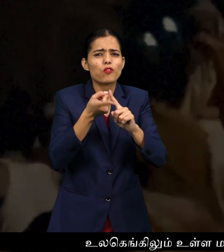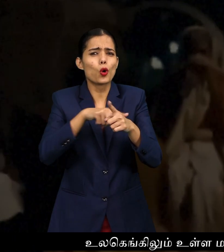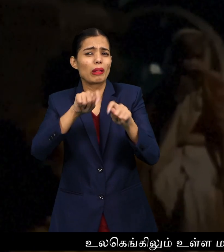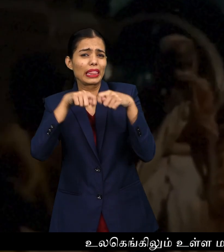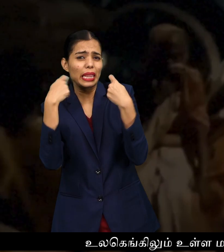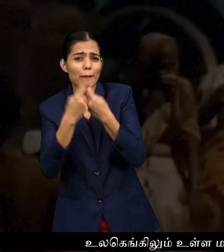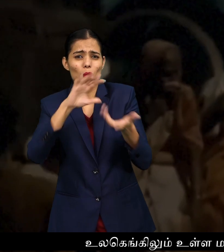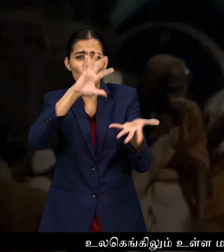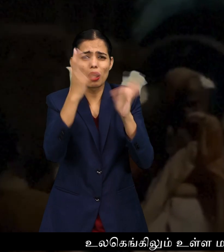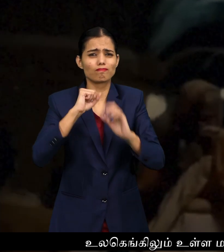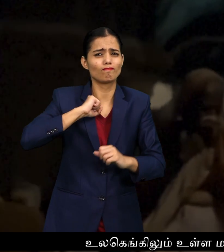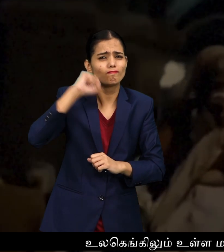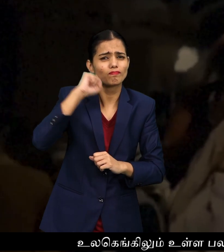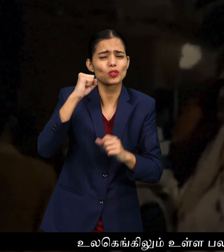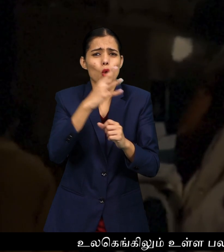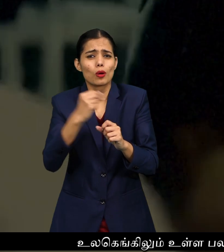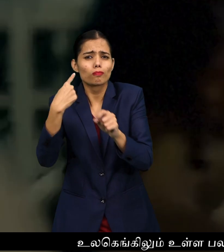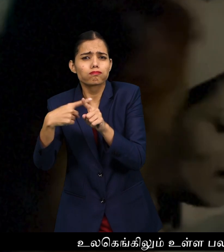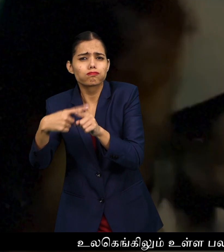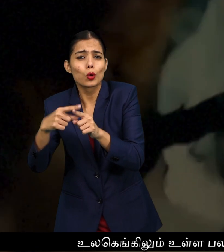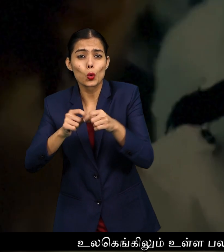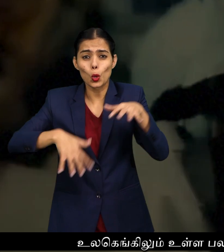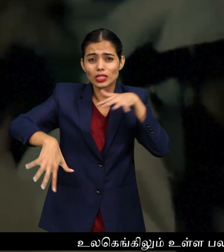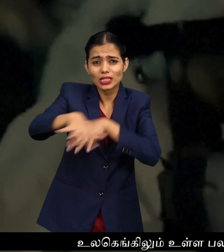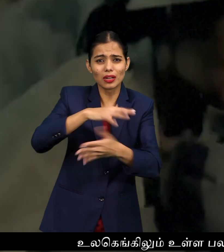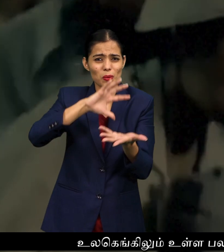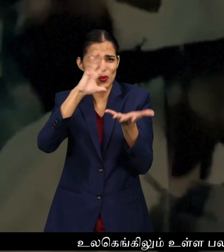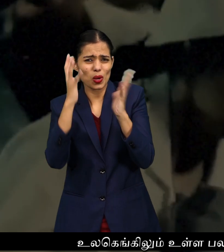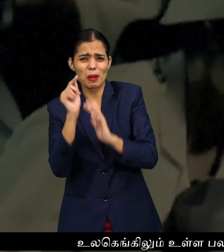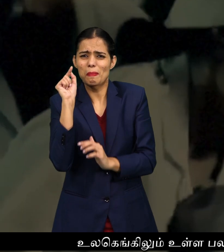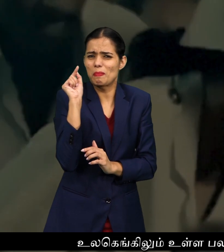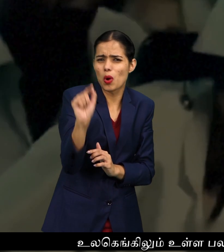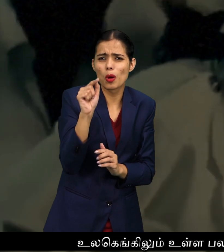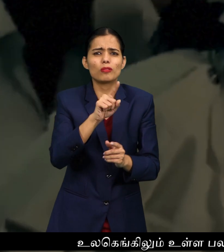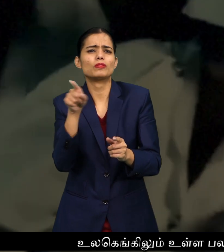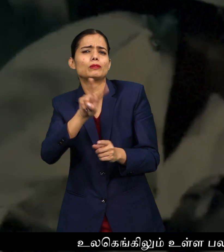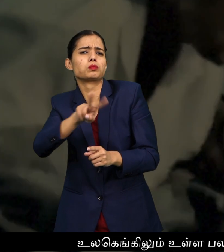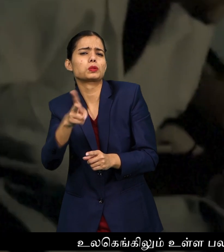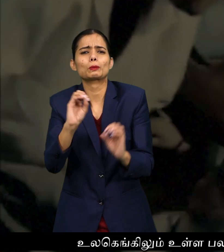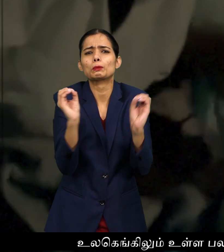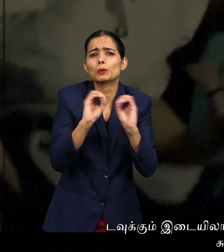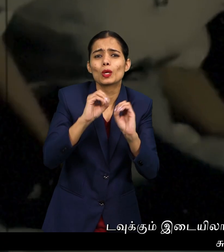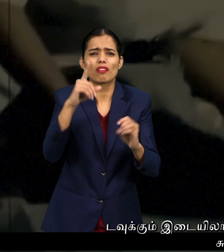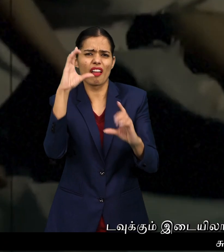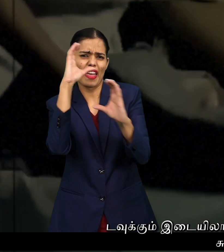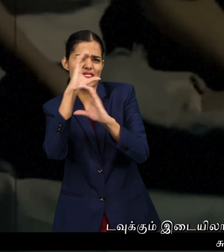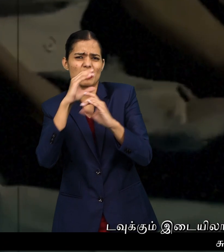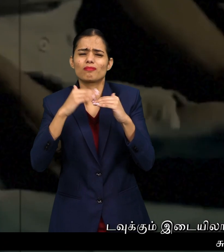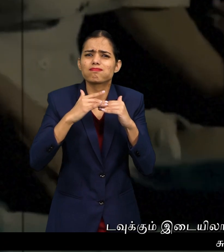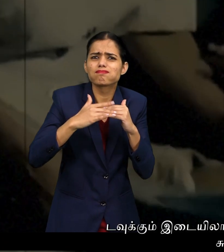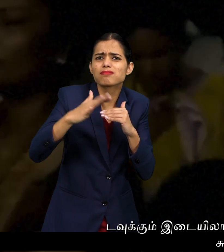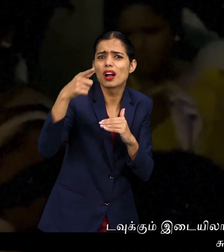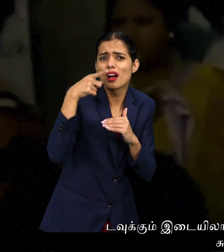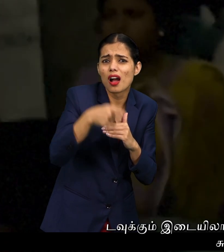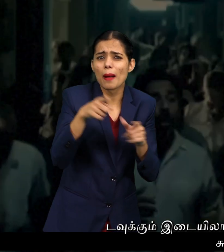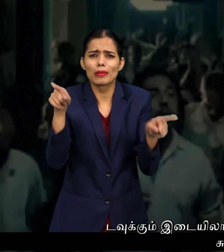எதிர்ப்பு தெரிவித்தனர் மற்றும் உலகெங்கிலும் உள்ள பல அமைப்புகள் ஒலிம்பிக் அமைப்புக்கும் டவ்வுக்கும்